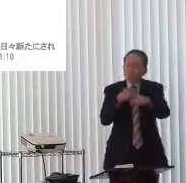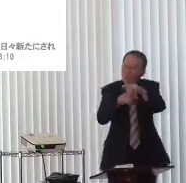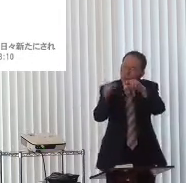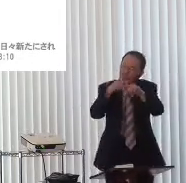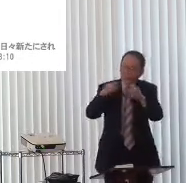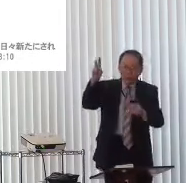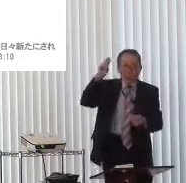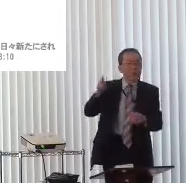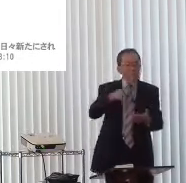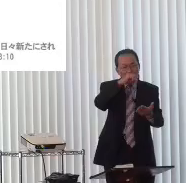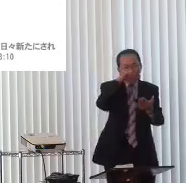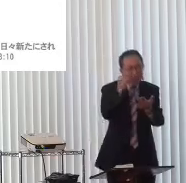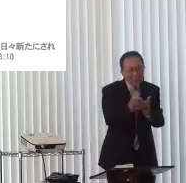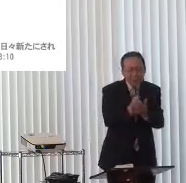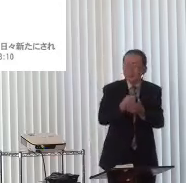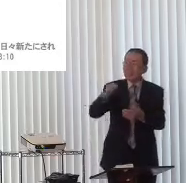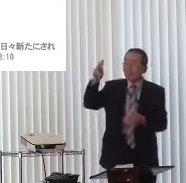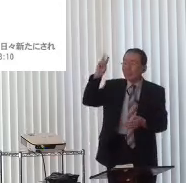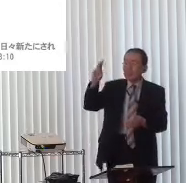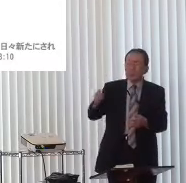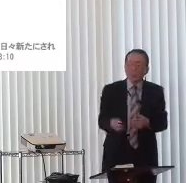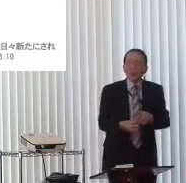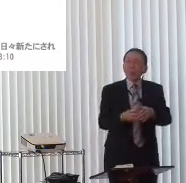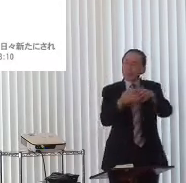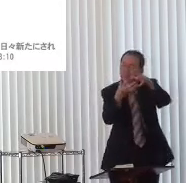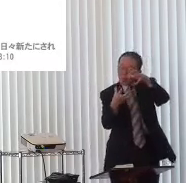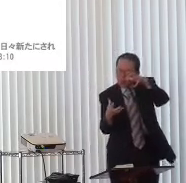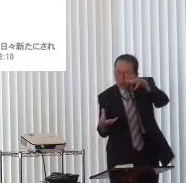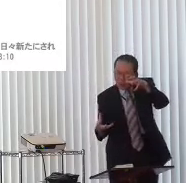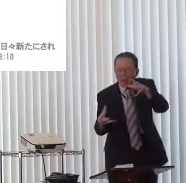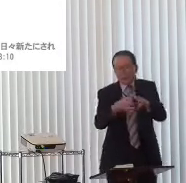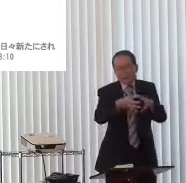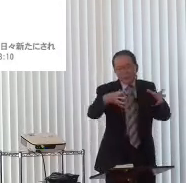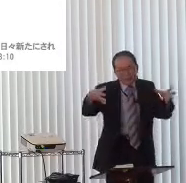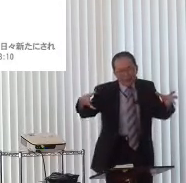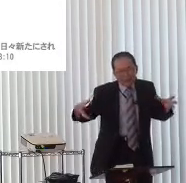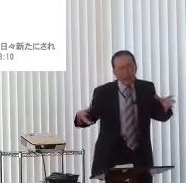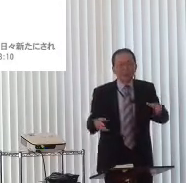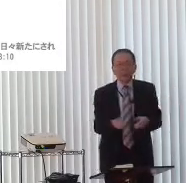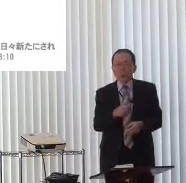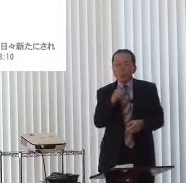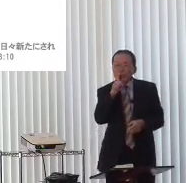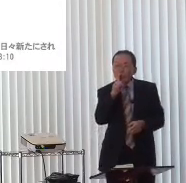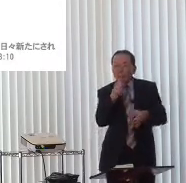様、素晴らしい神様、奥深く、奥義の、まさに奥義の